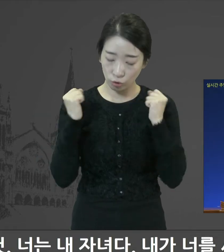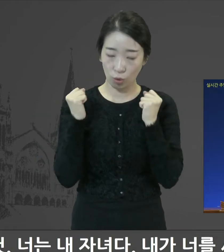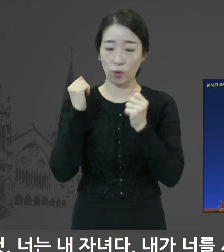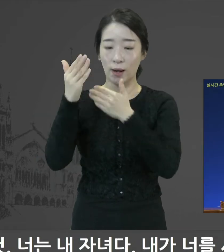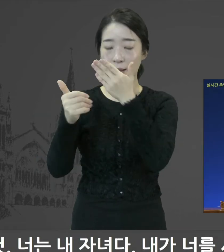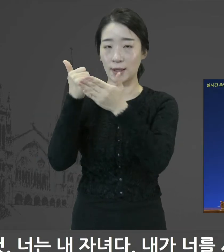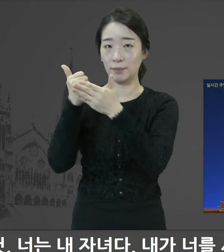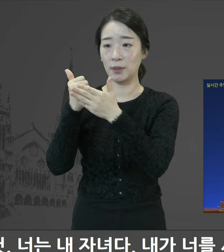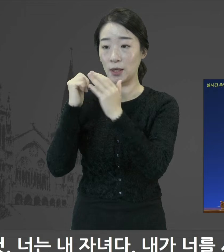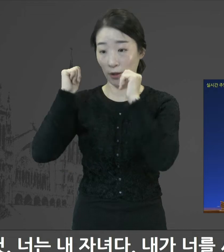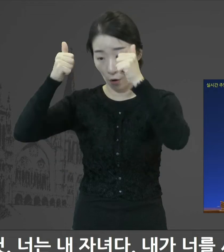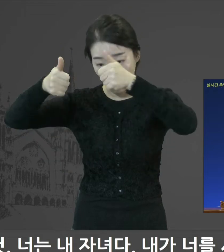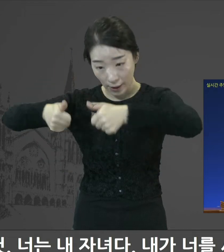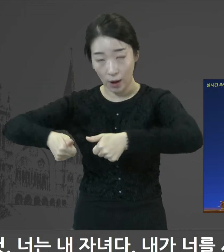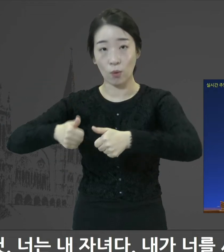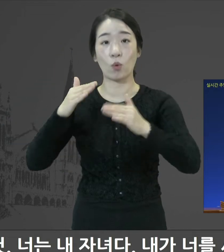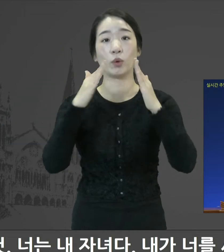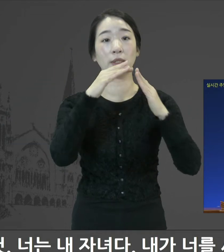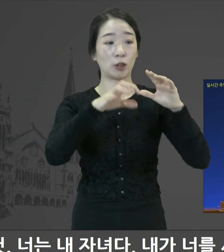경배하고, 이웃을 사랑하고,